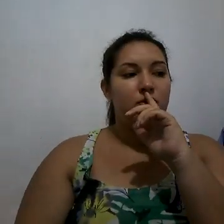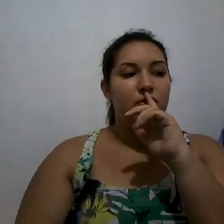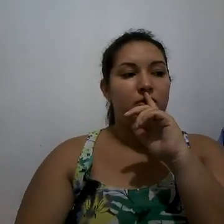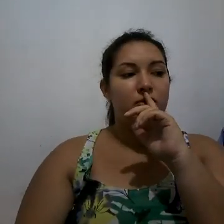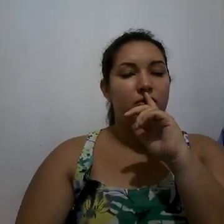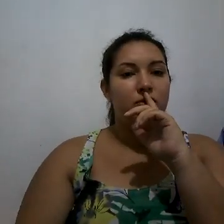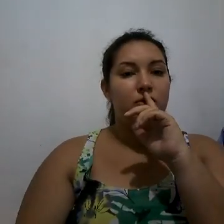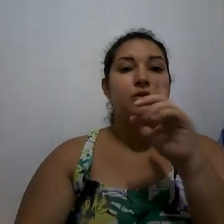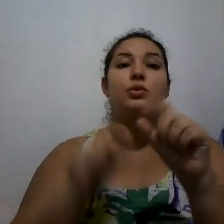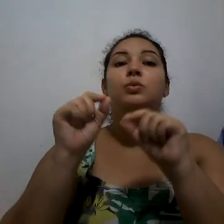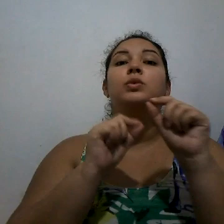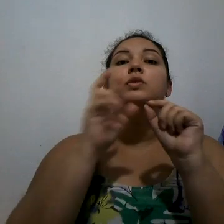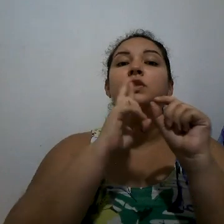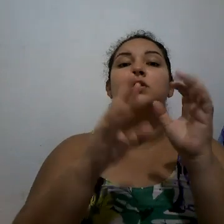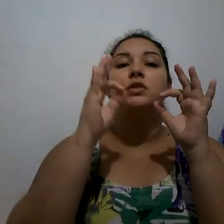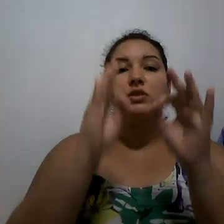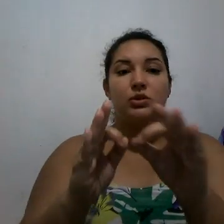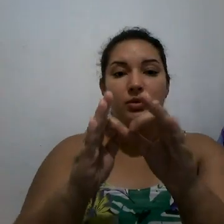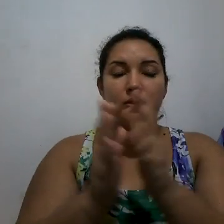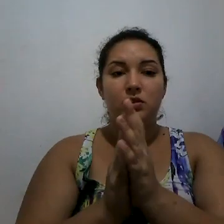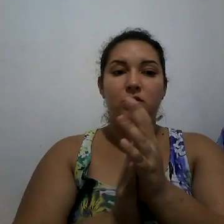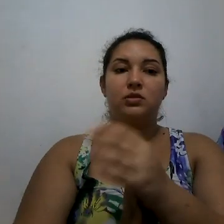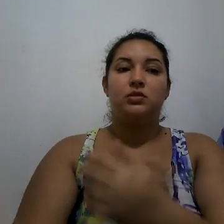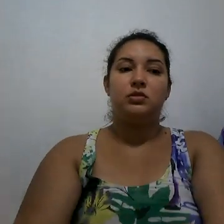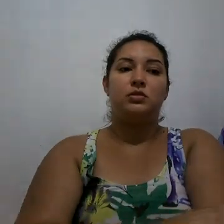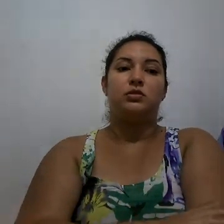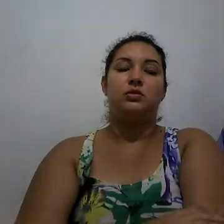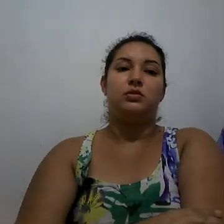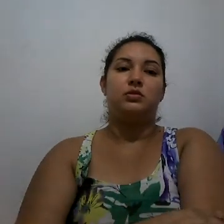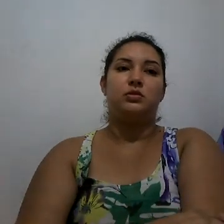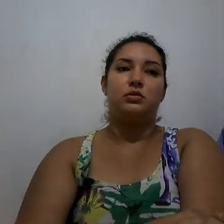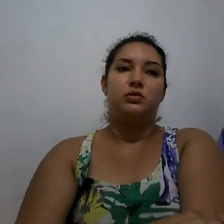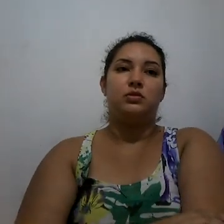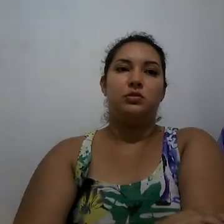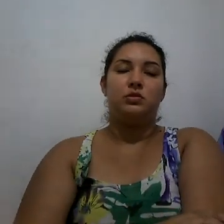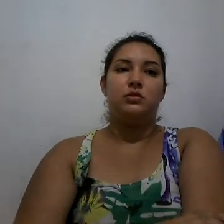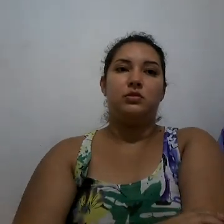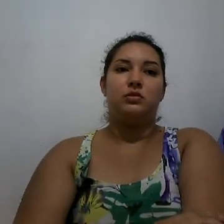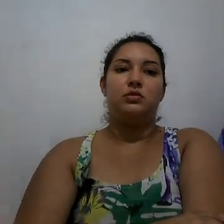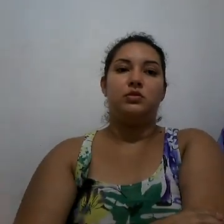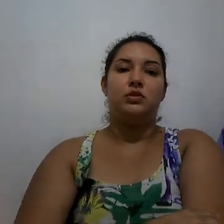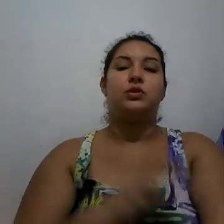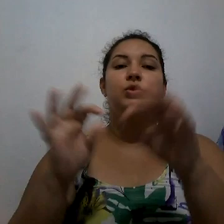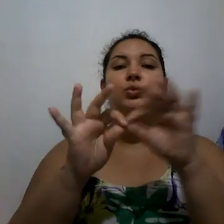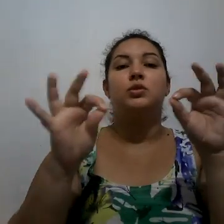vai ser o resultado correto? Okay? O que a gente vai utilizar? Então, toda medida, né, cada